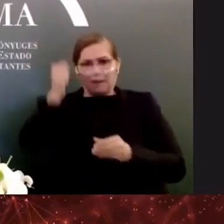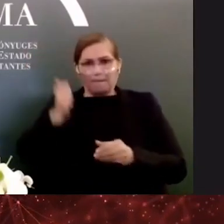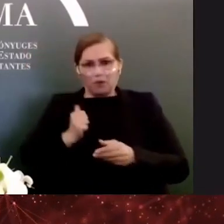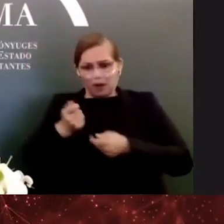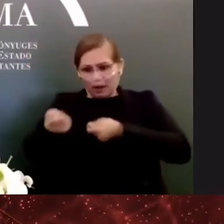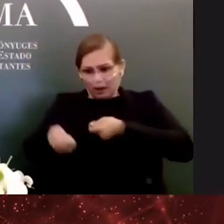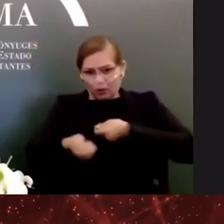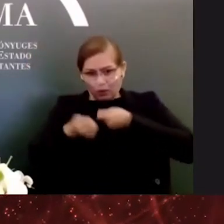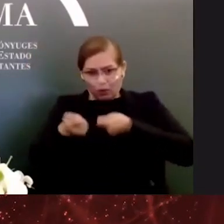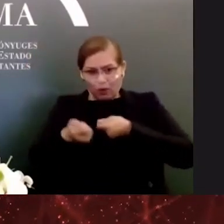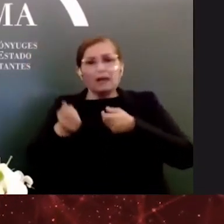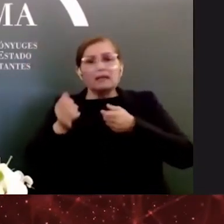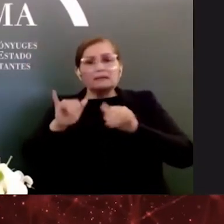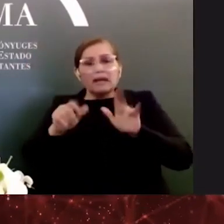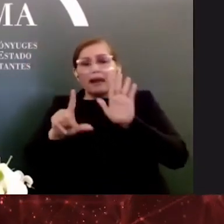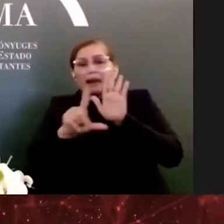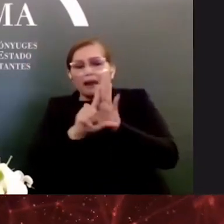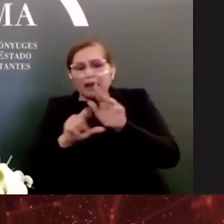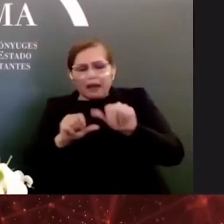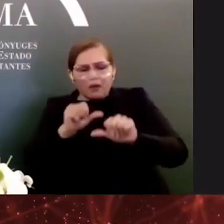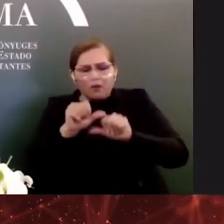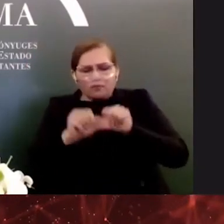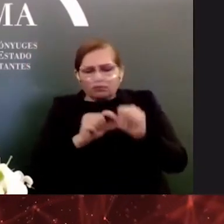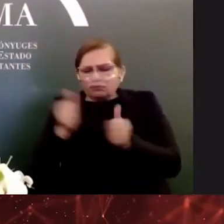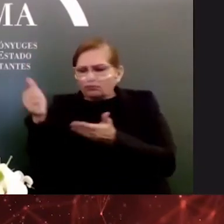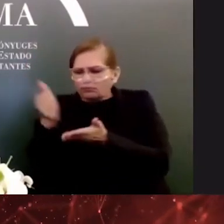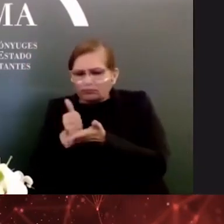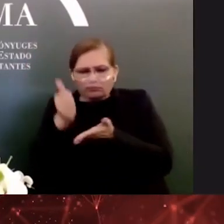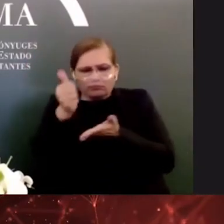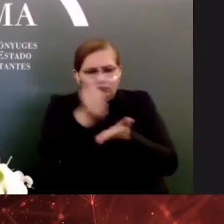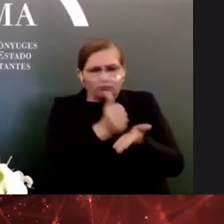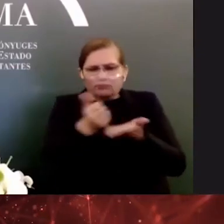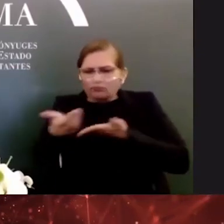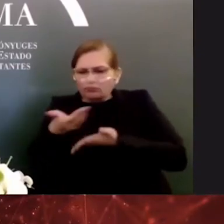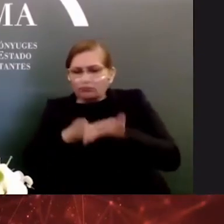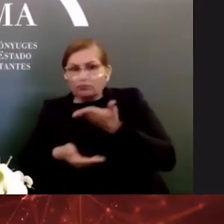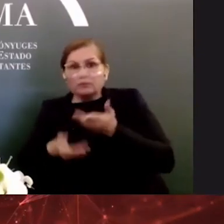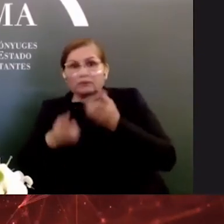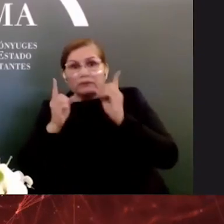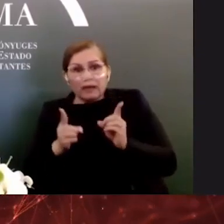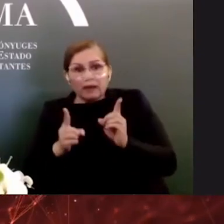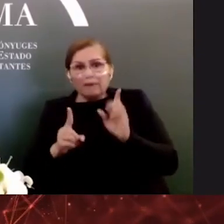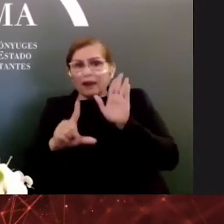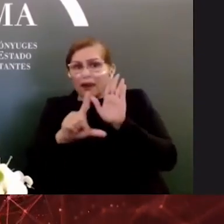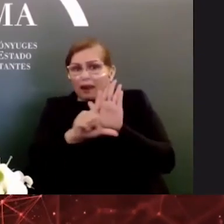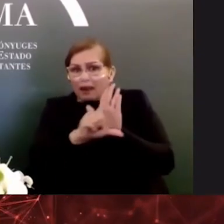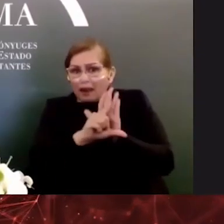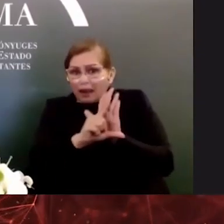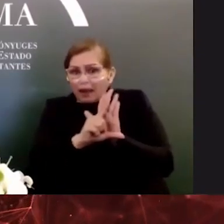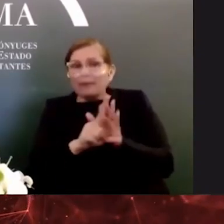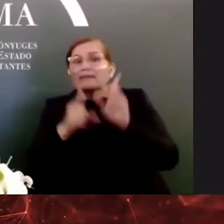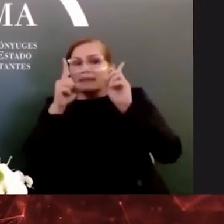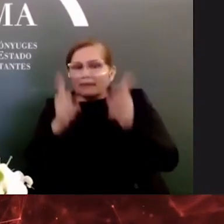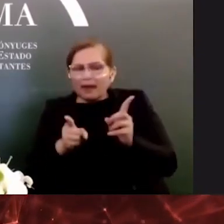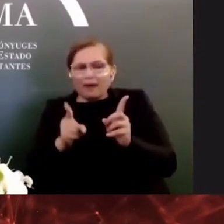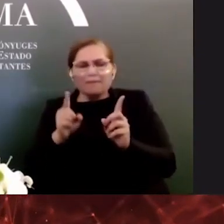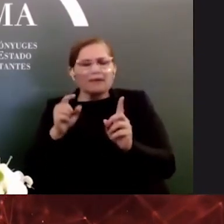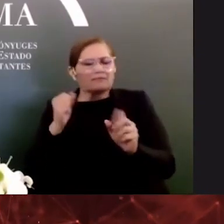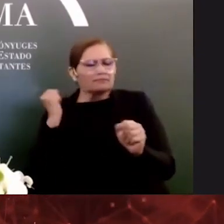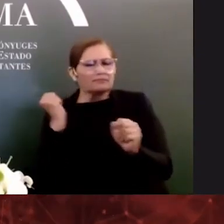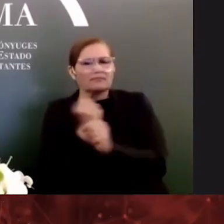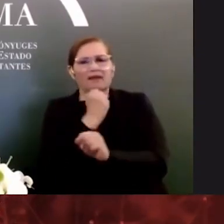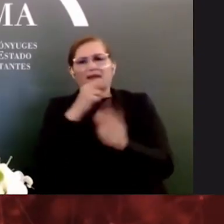Rurales, que ha sido elaborada en forma participativa con ellas, sino también hemos trabajado hasta lograr